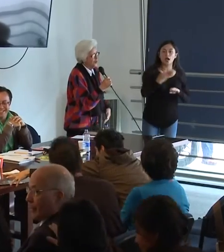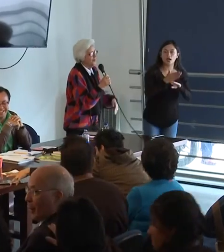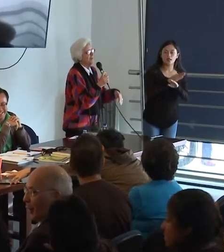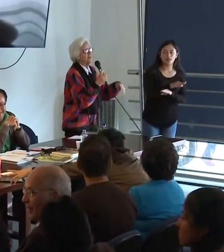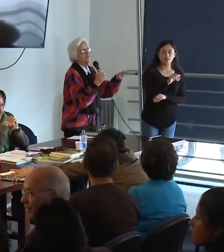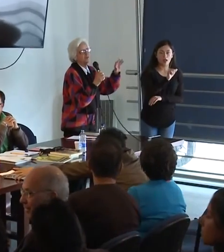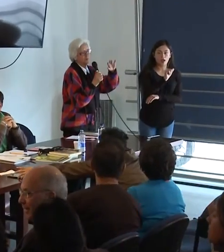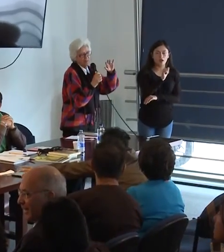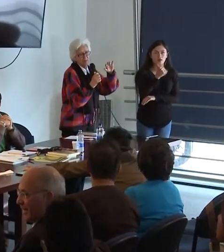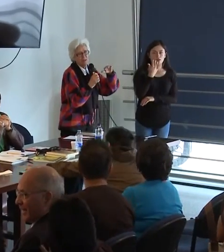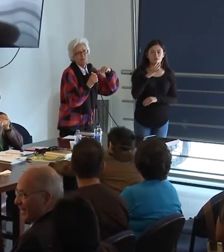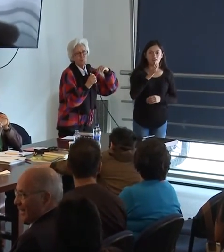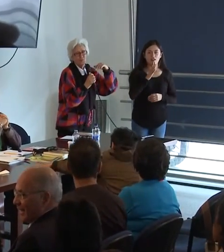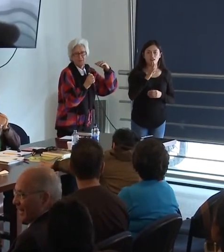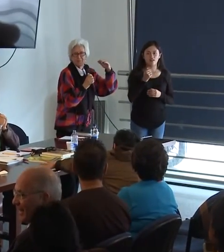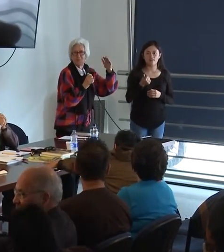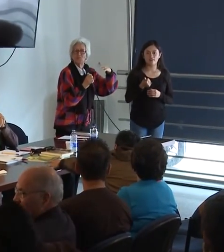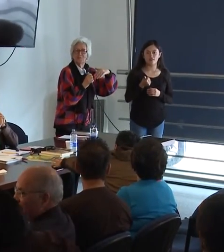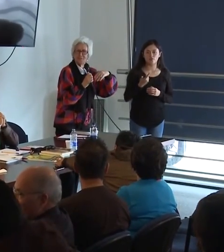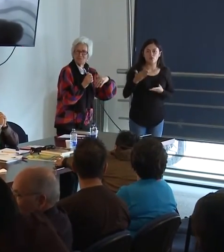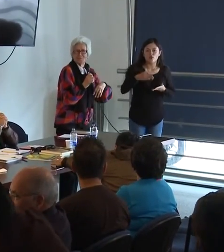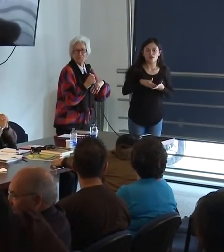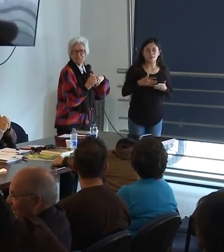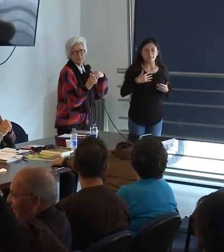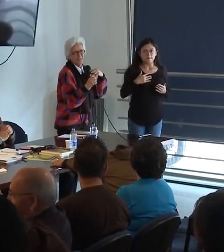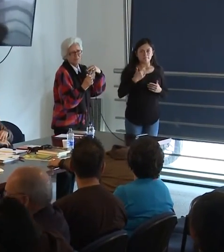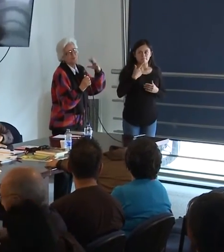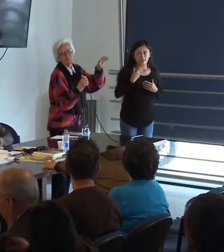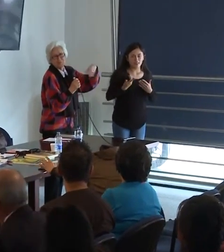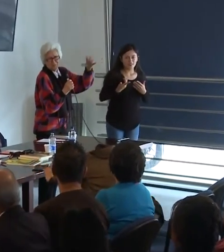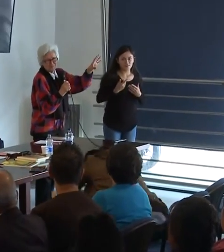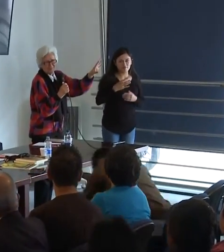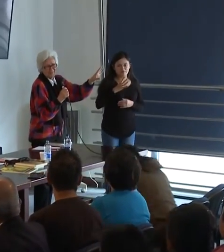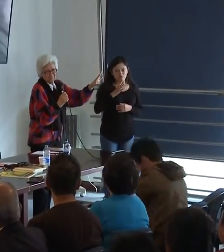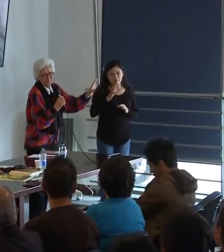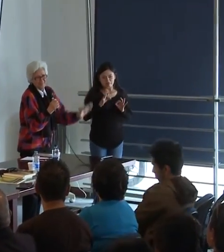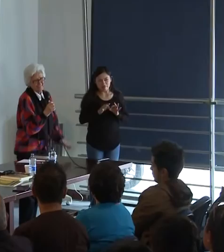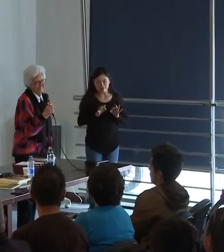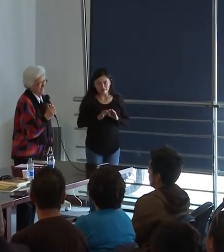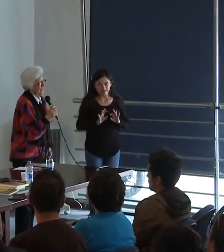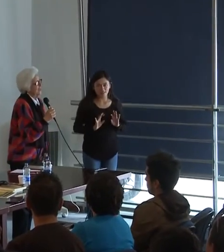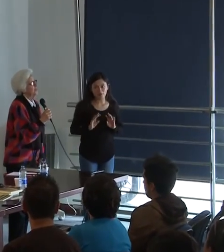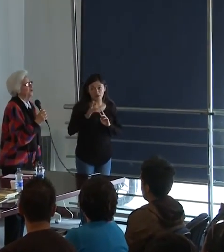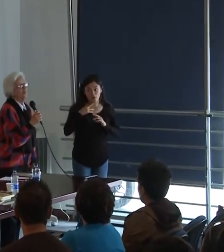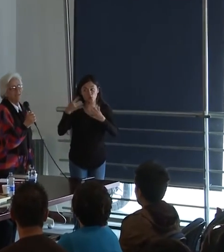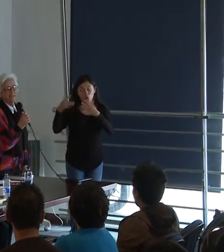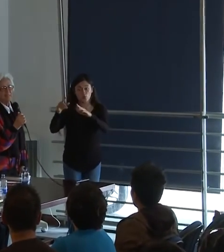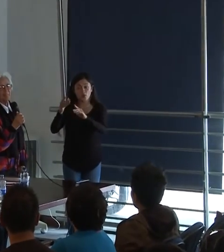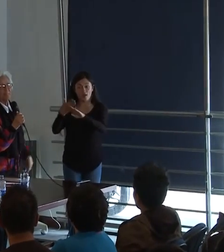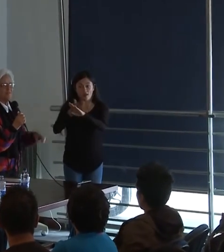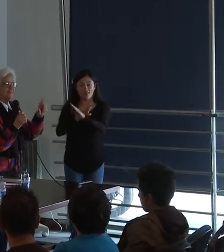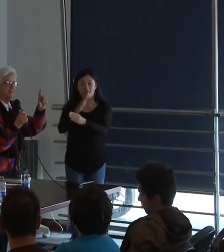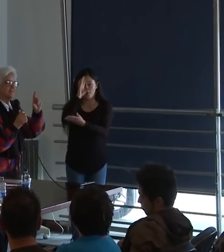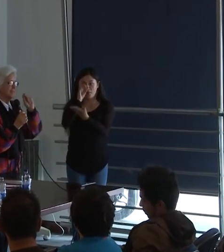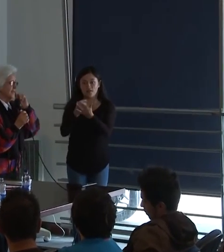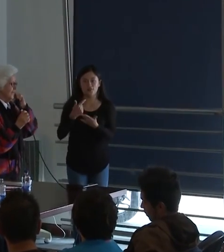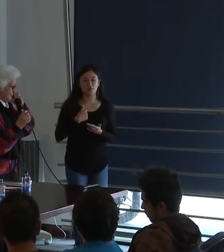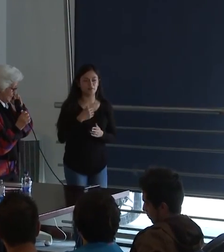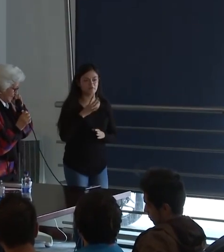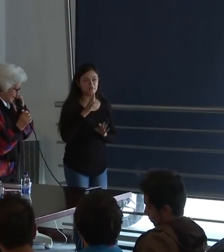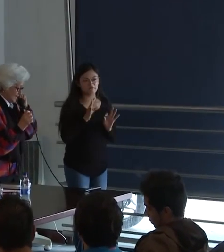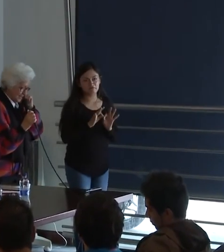Sin embargo, yo me había referido en algo a la pregunta de ahora, lo que pasa es que yo hice un revuelto ahí. Pero para